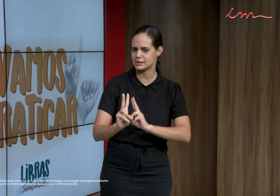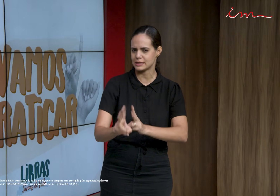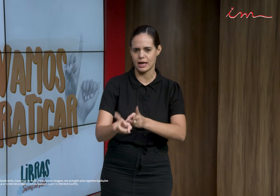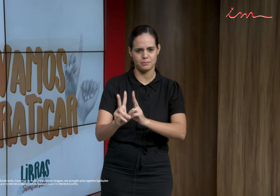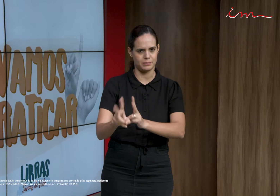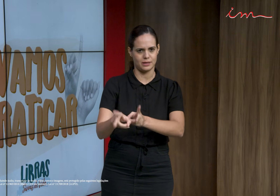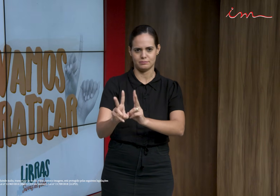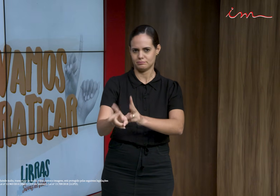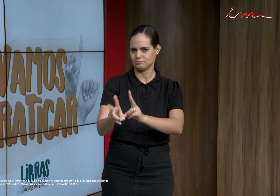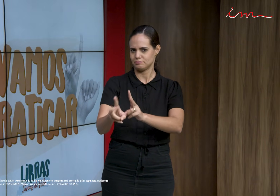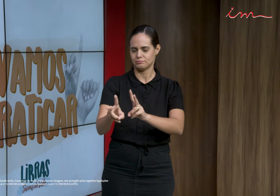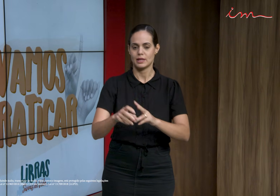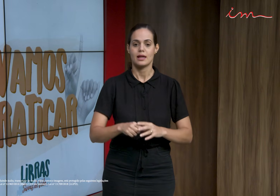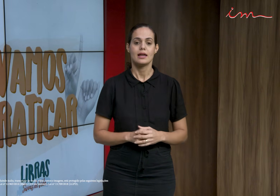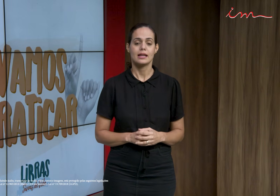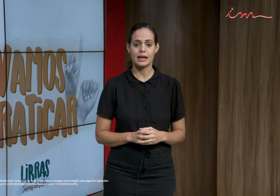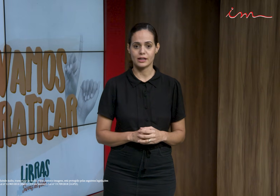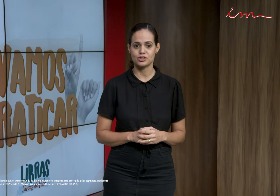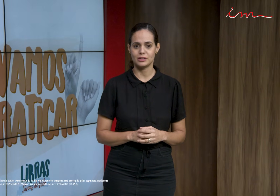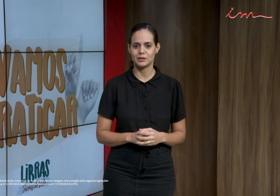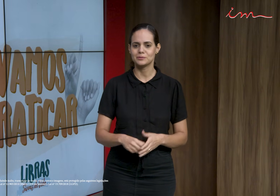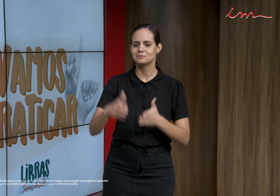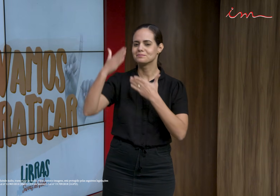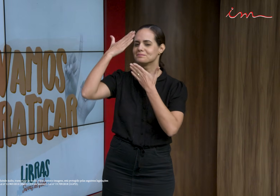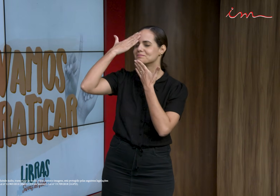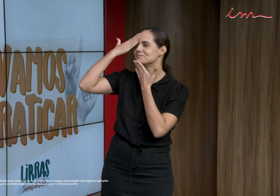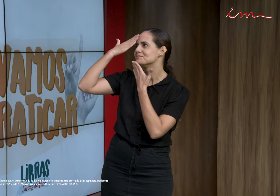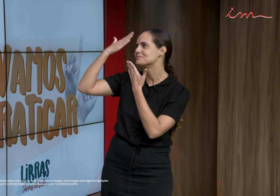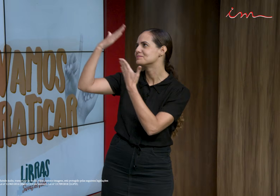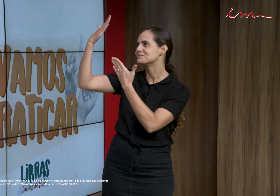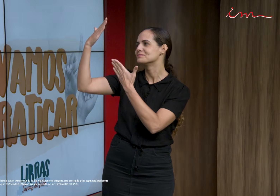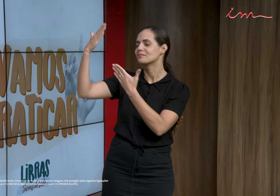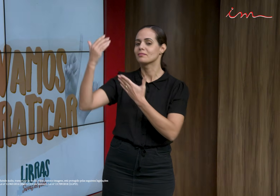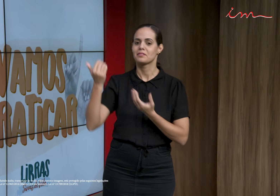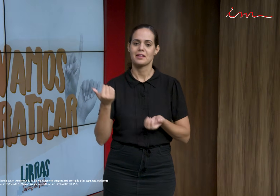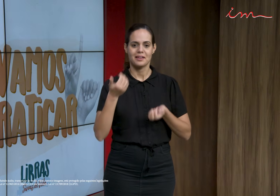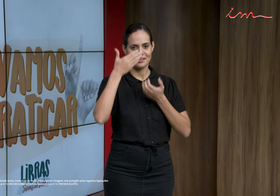frente. Sempre. Gratidão.